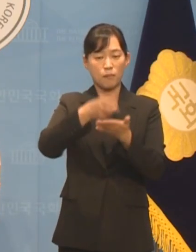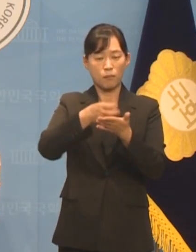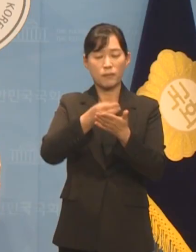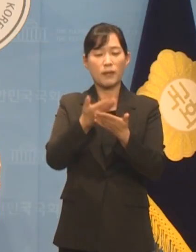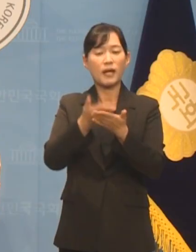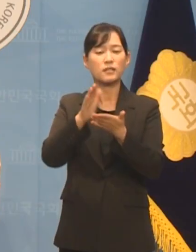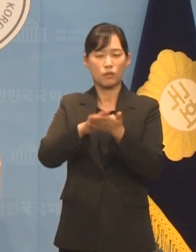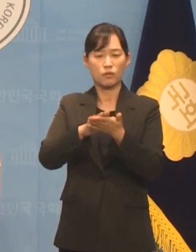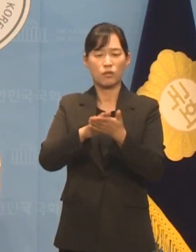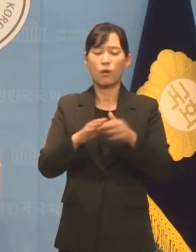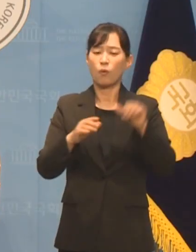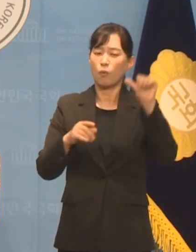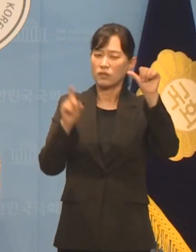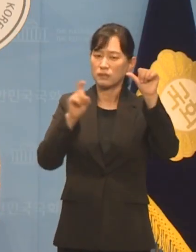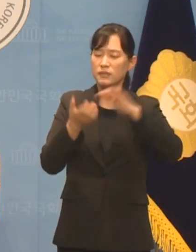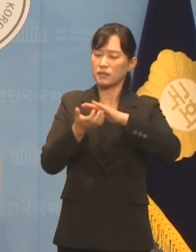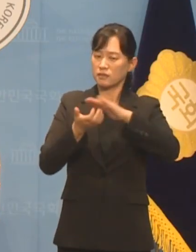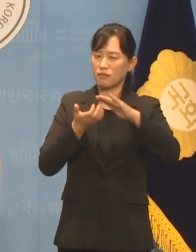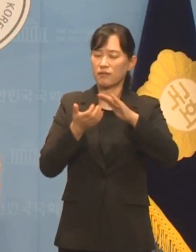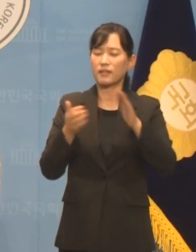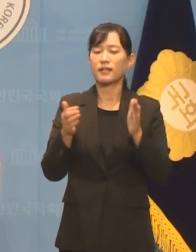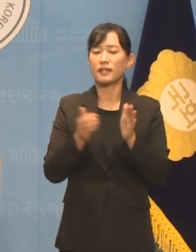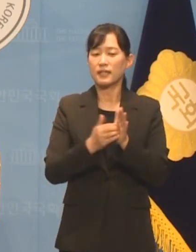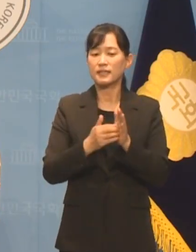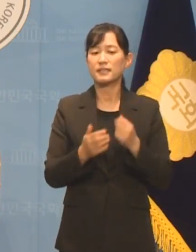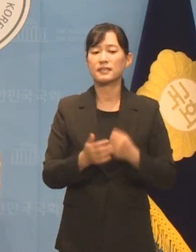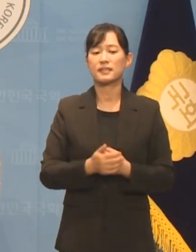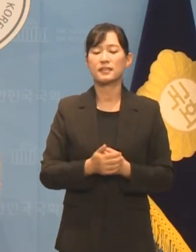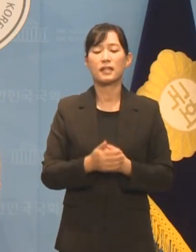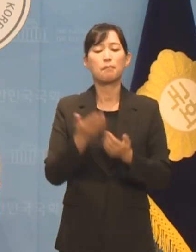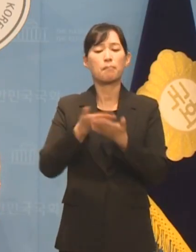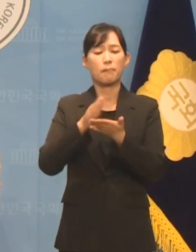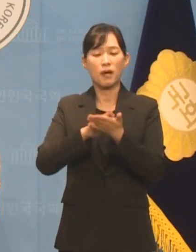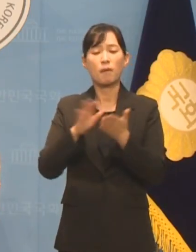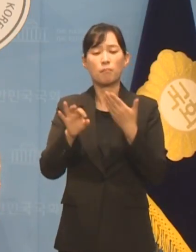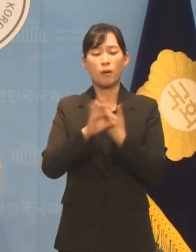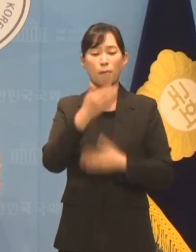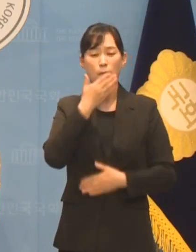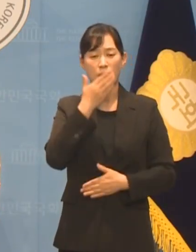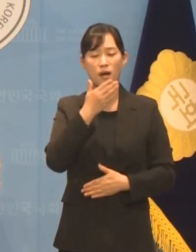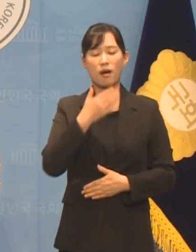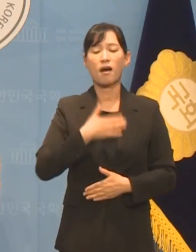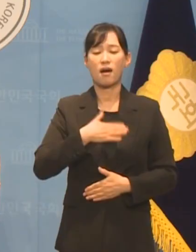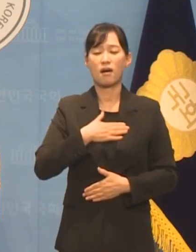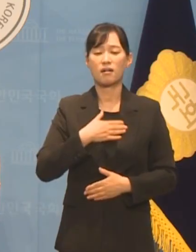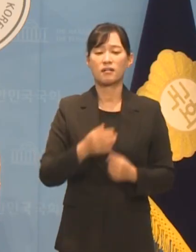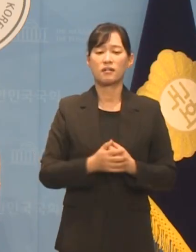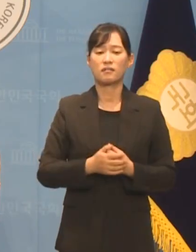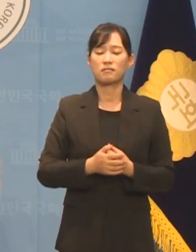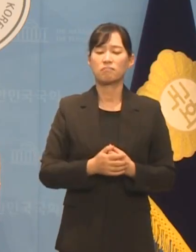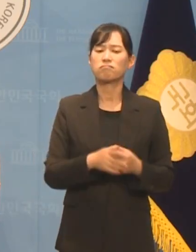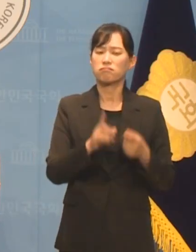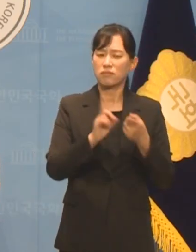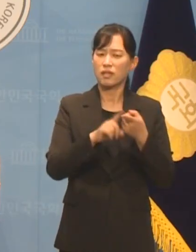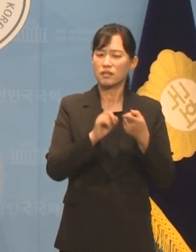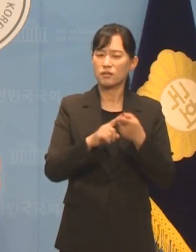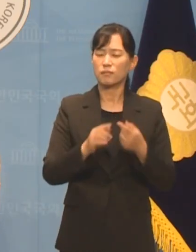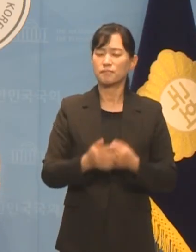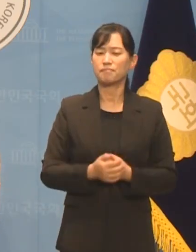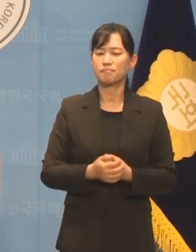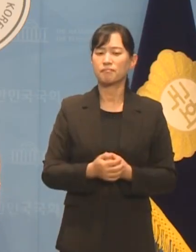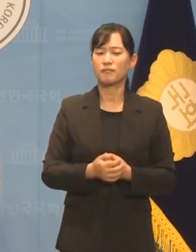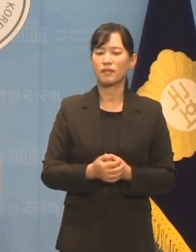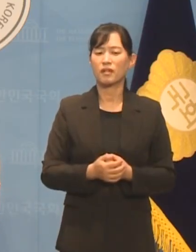개정은 5월 10일 이전까지 개정하면은 가능하다고 알고 있습니다. 이에 대해서 노태학